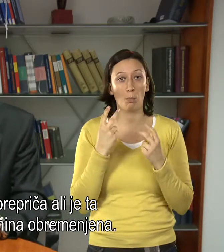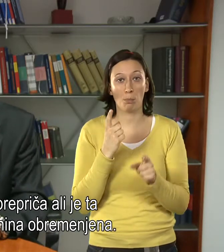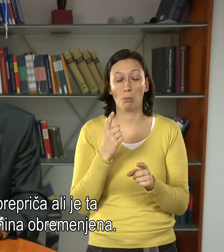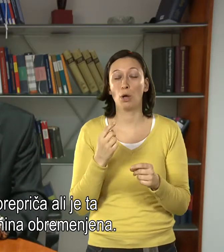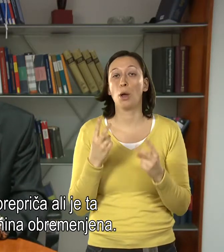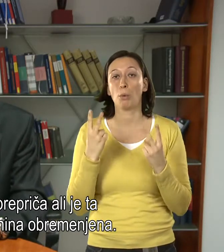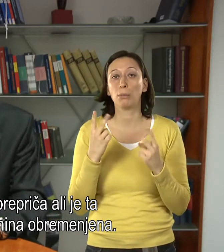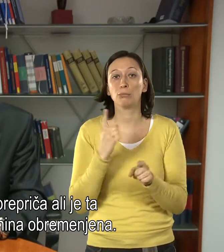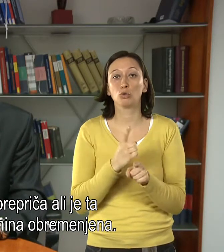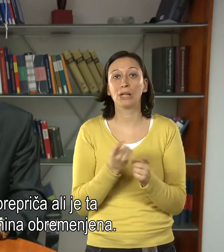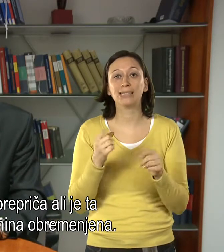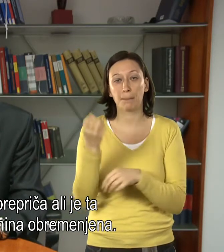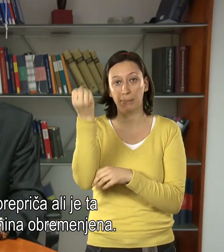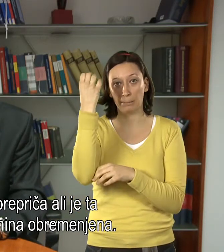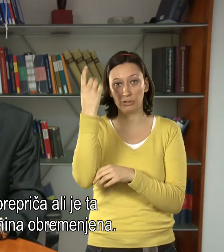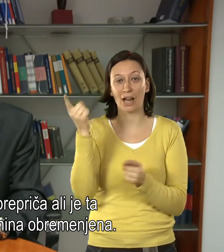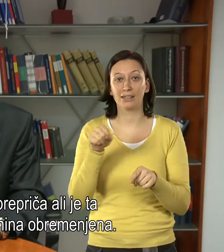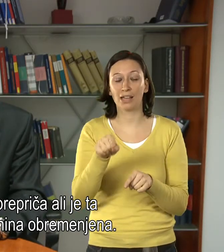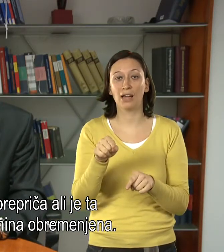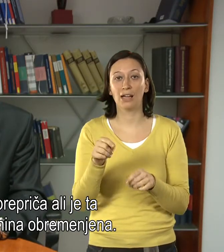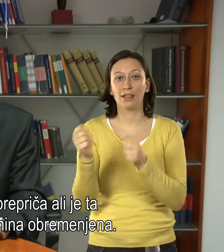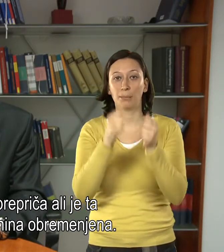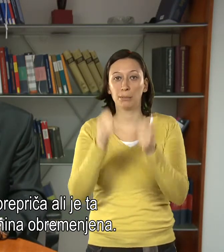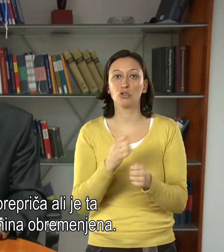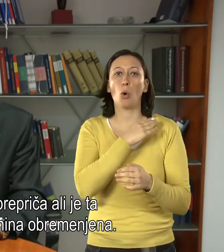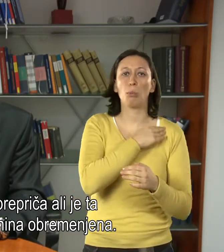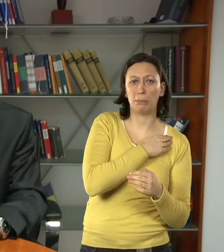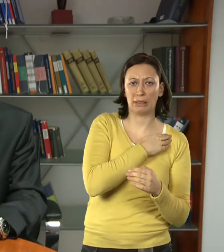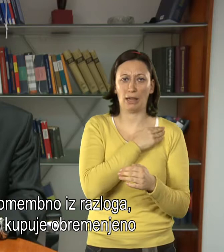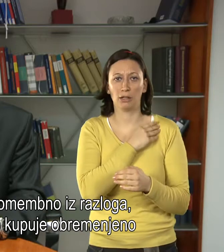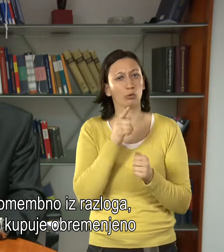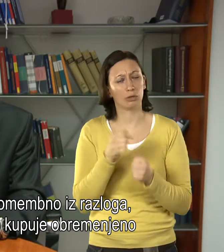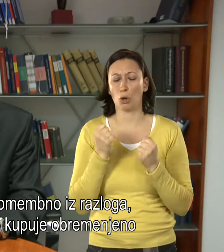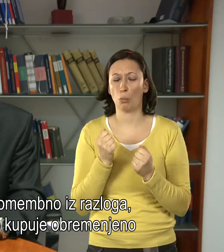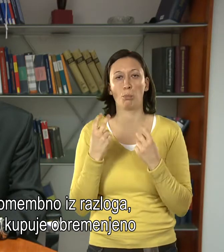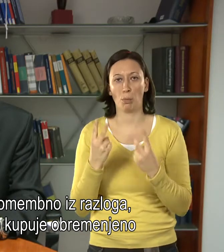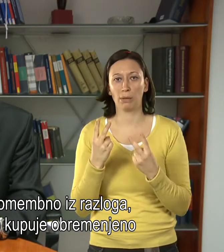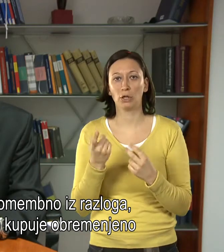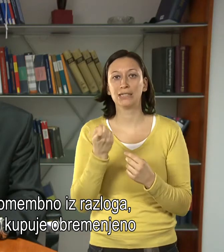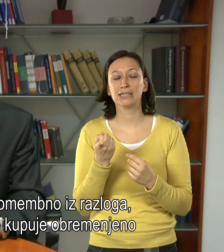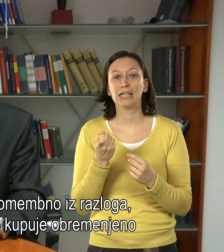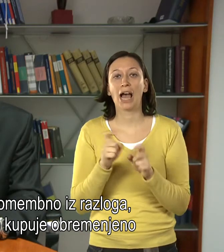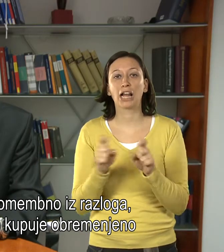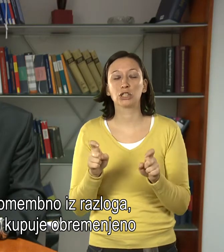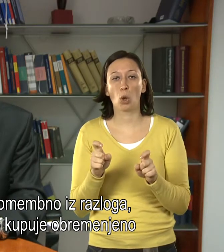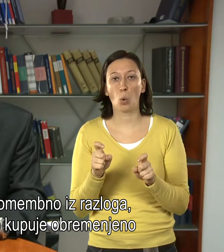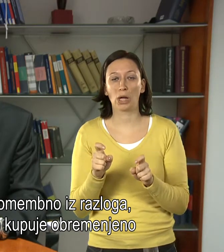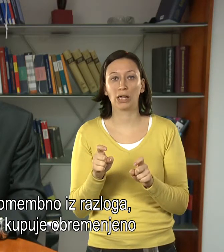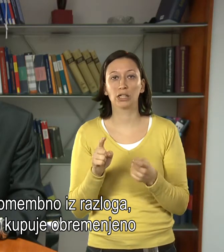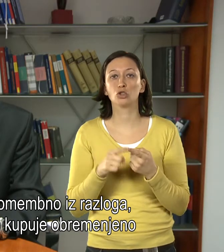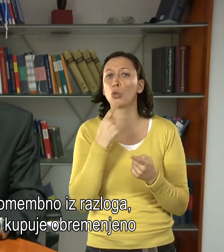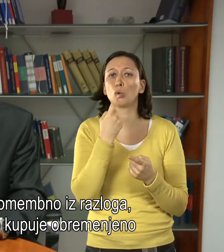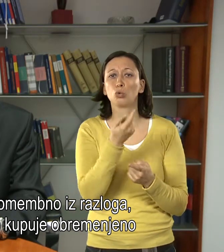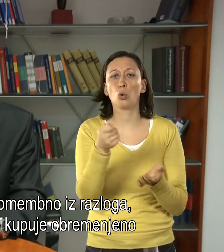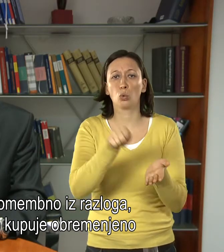da se prepriča, ali je ta nepremičnina obremenjena. To je zelo pomembno iz razloga, ker če